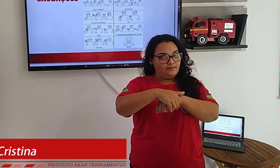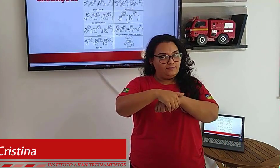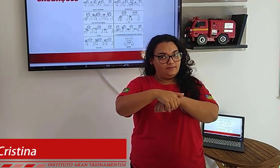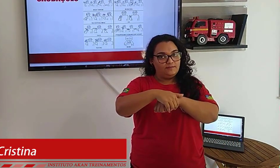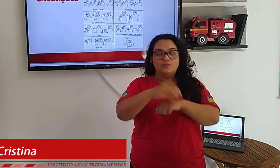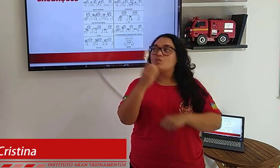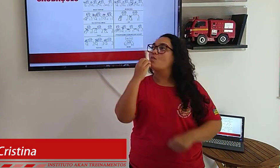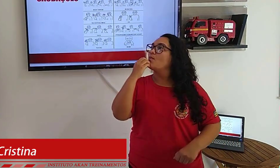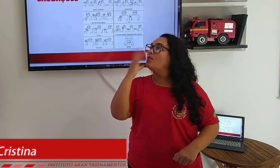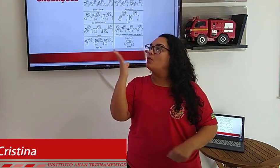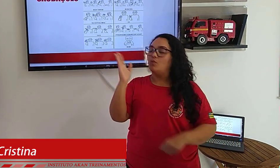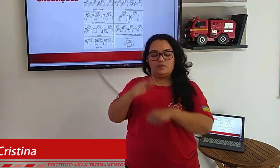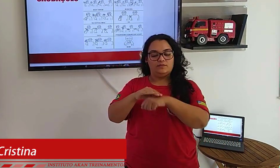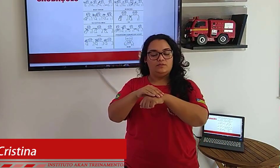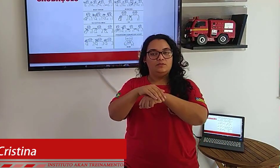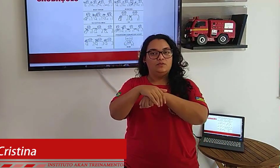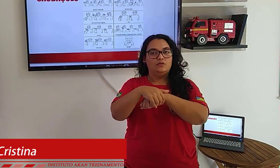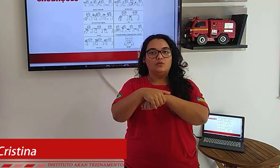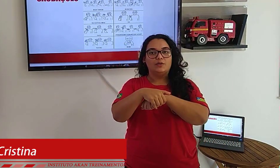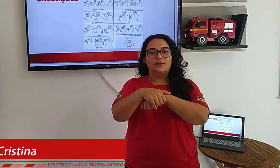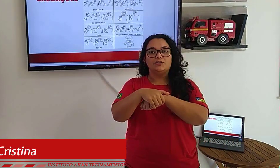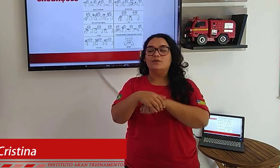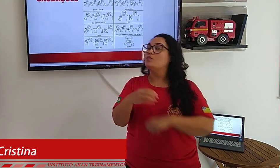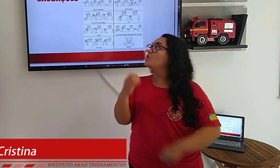noite, boa noite,